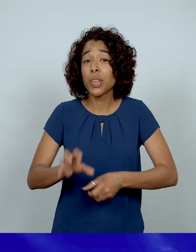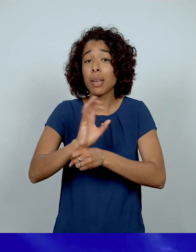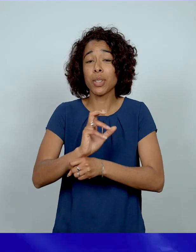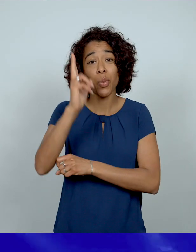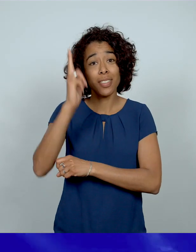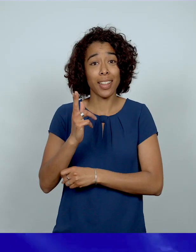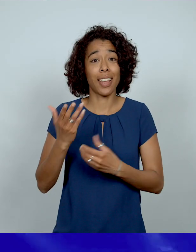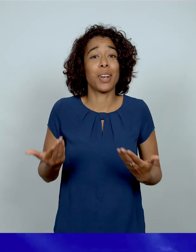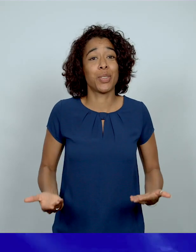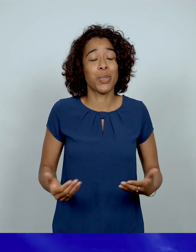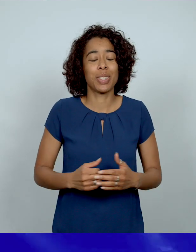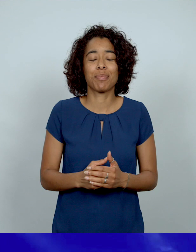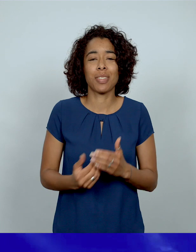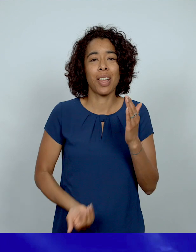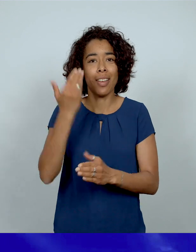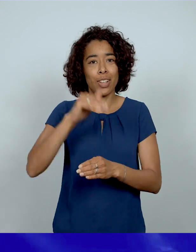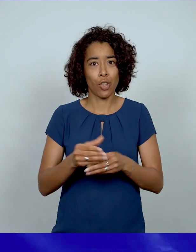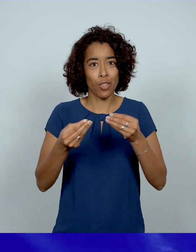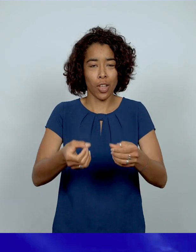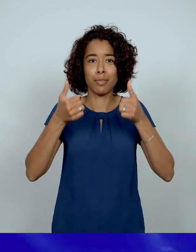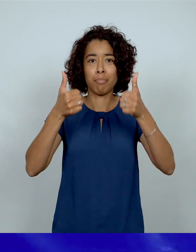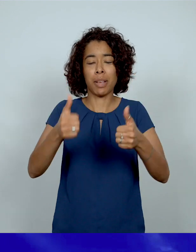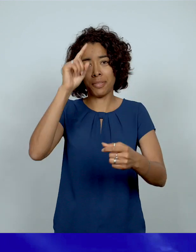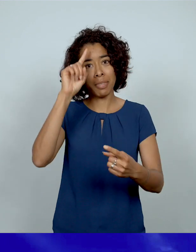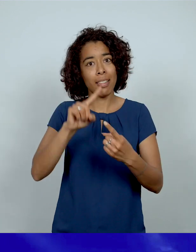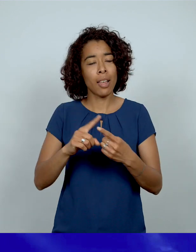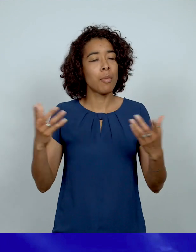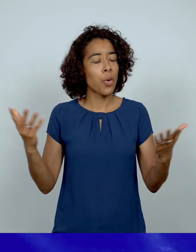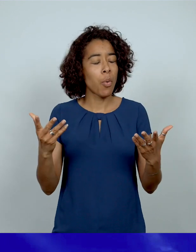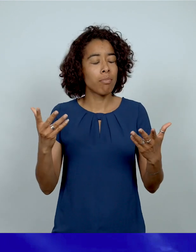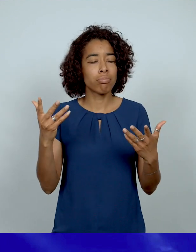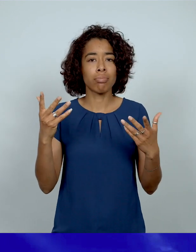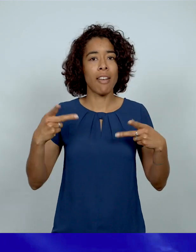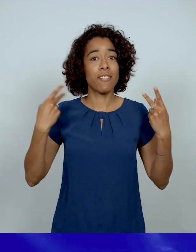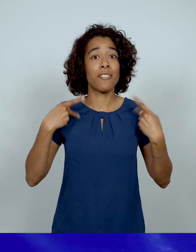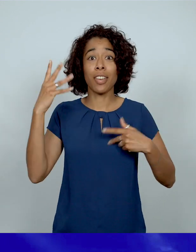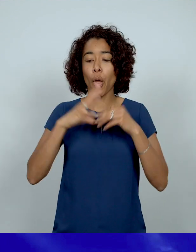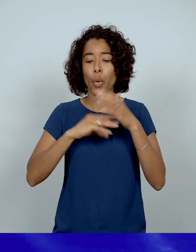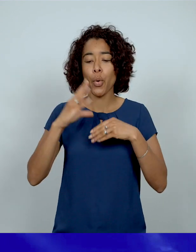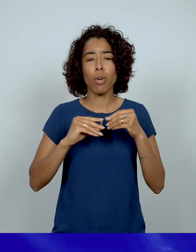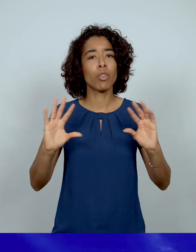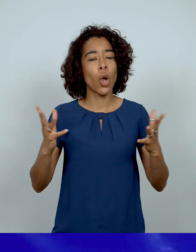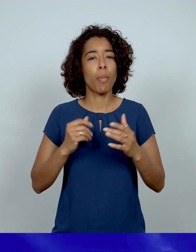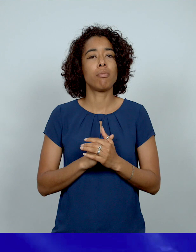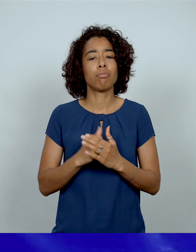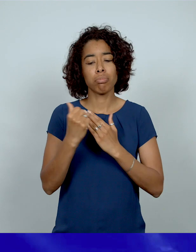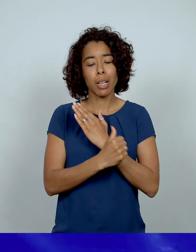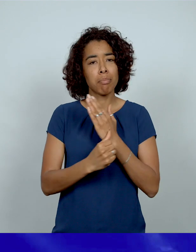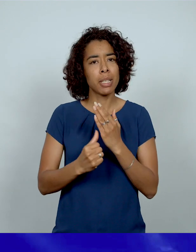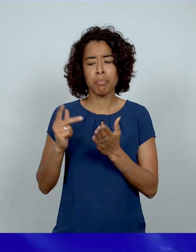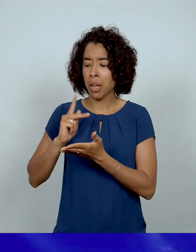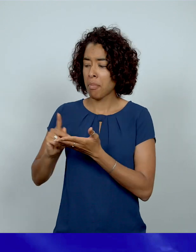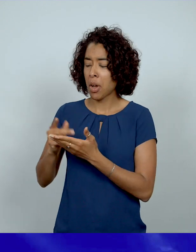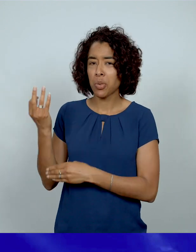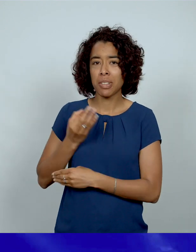Bienvenue au Starter du jour pour bien démarrer sa journée. Aujourd'hui, comment vivre heureux? La parole de Dieu nous dit à travers Paul que nous